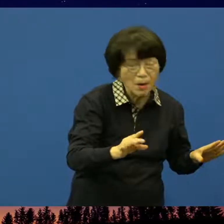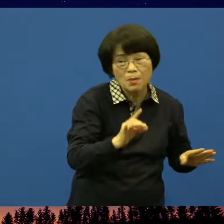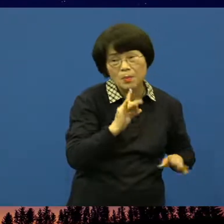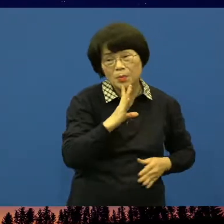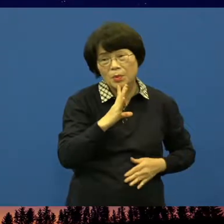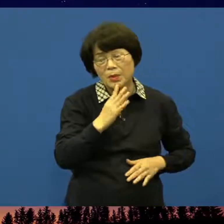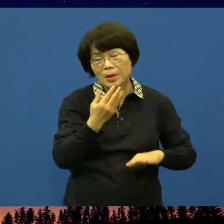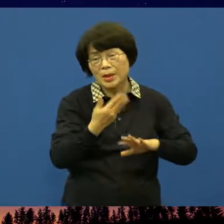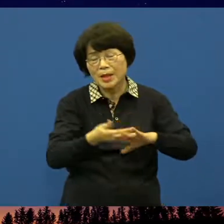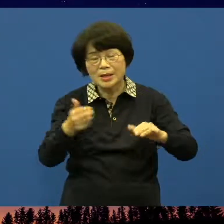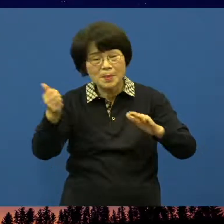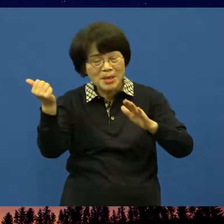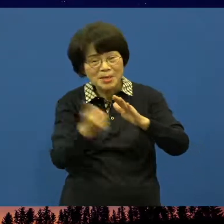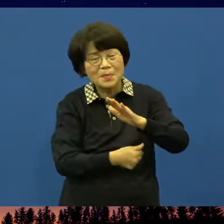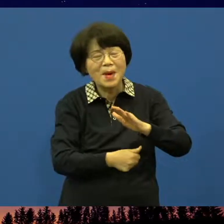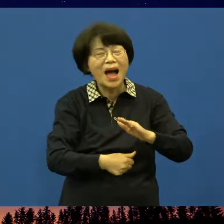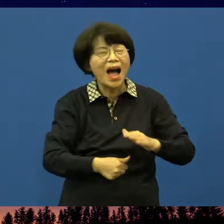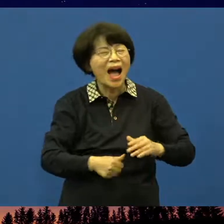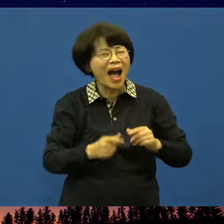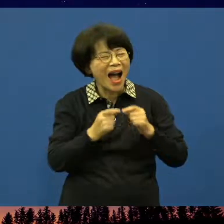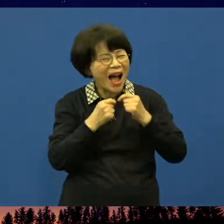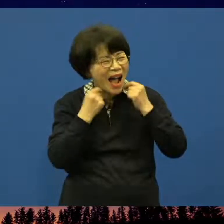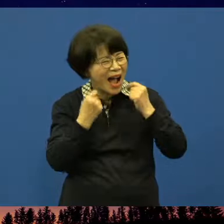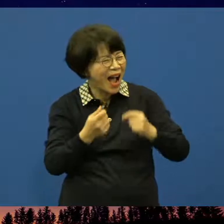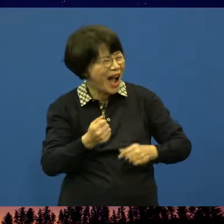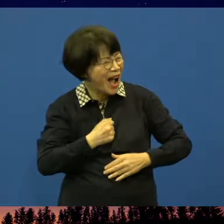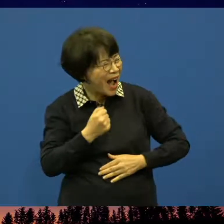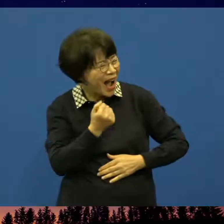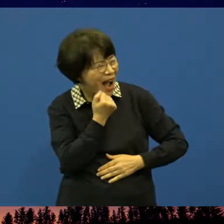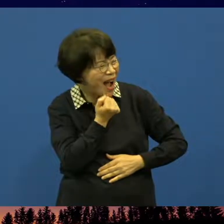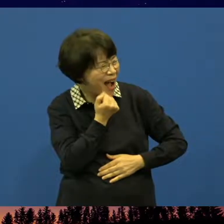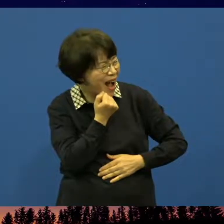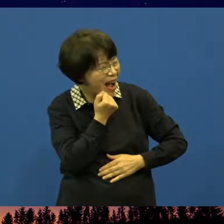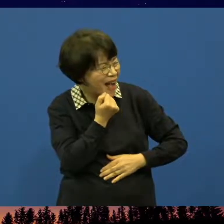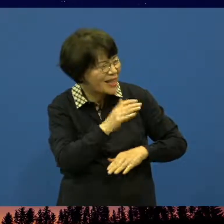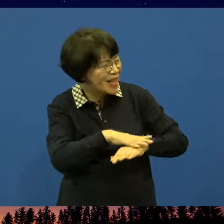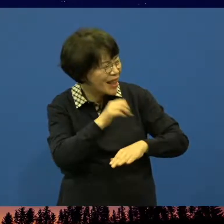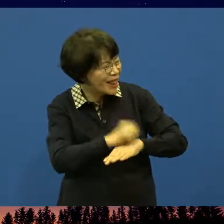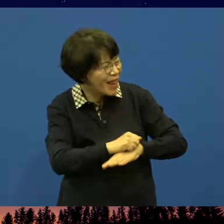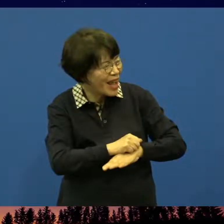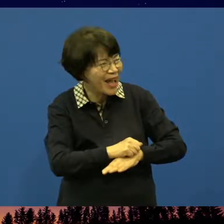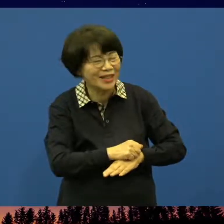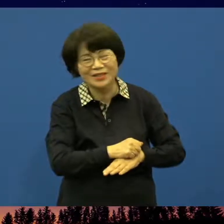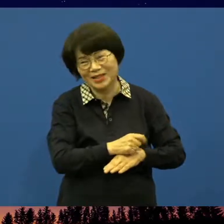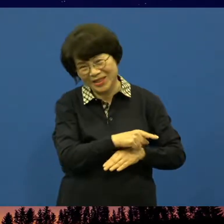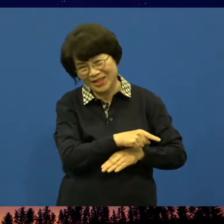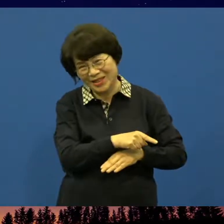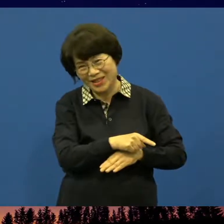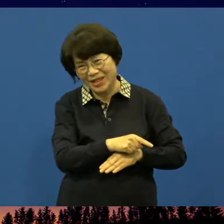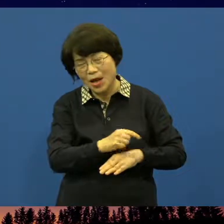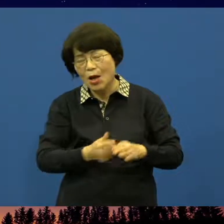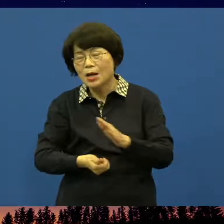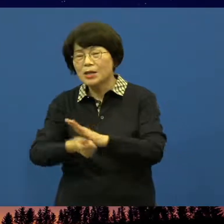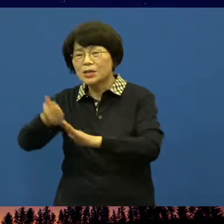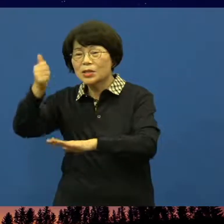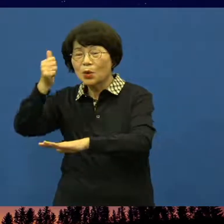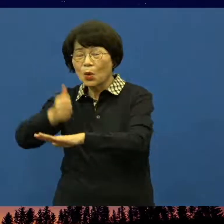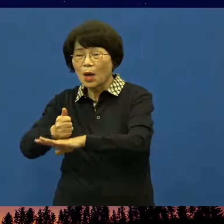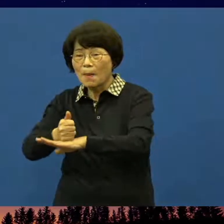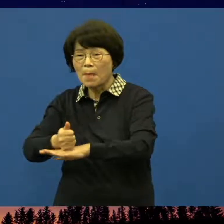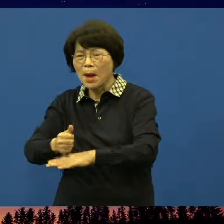막 다른 사람 실패하면 막 행복해하고 막 큰 거거든요. 잘 되는 사람 너무